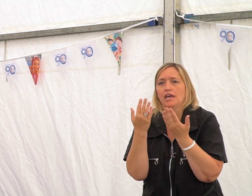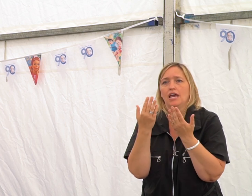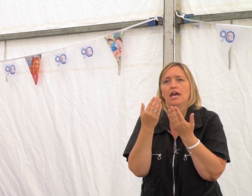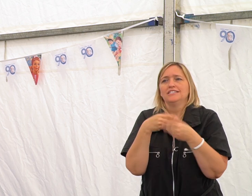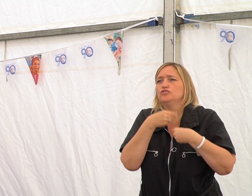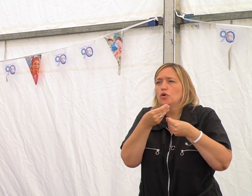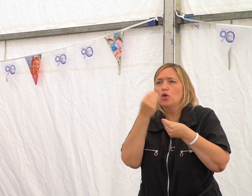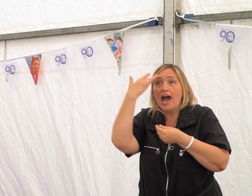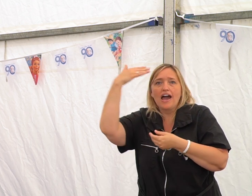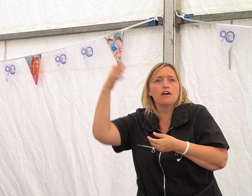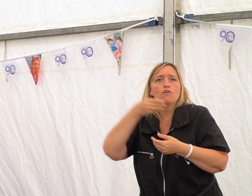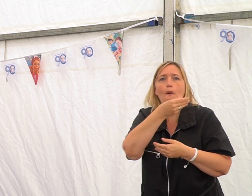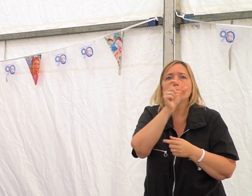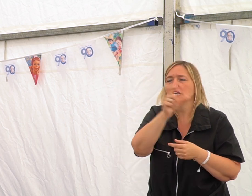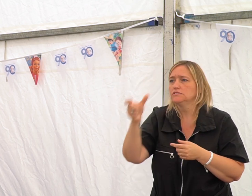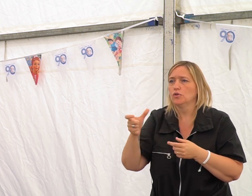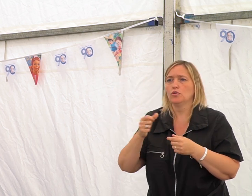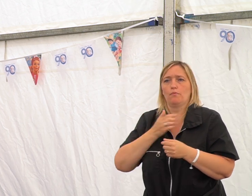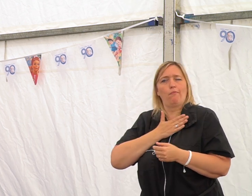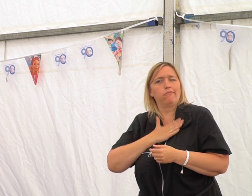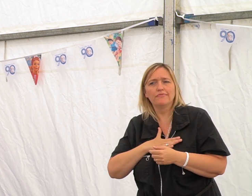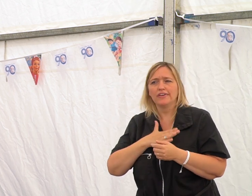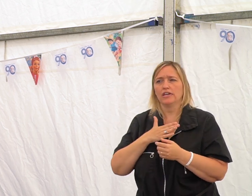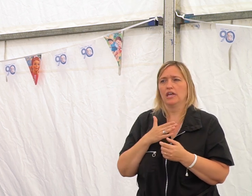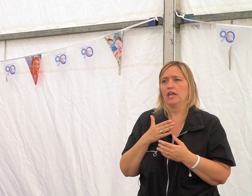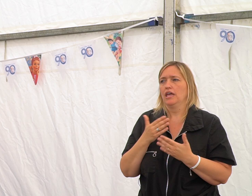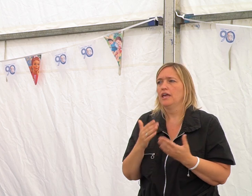de beauté, de bonté, de générosité. Et